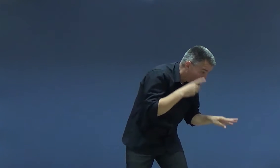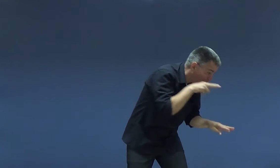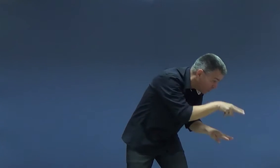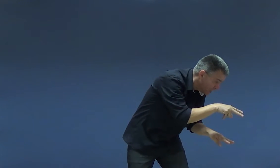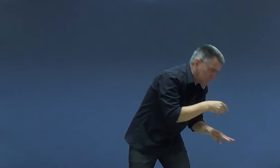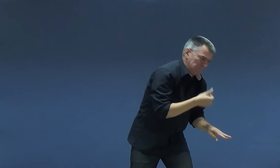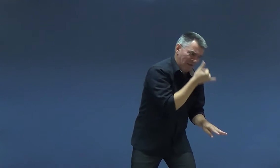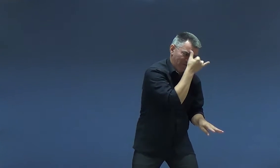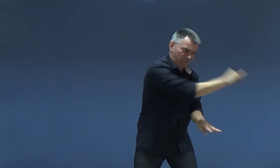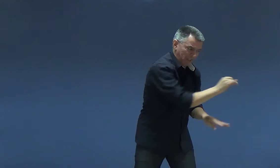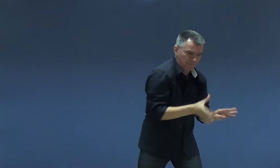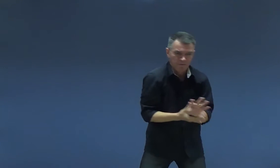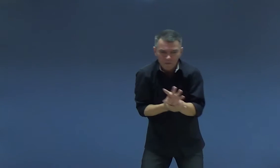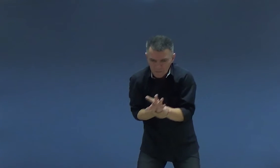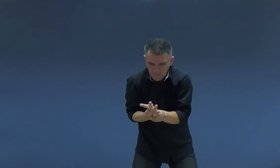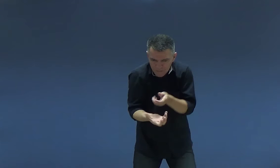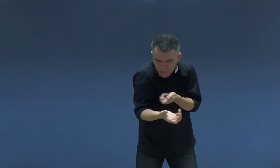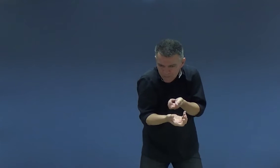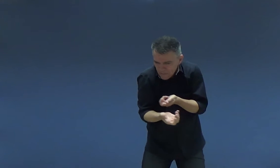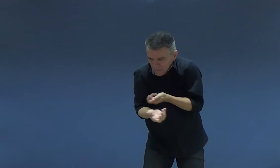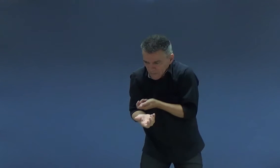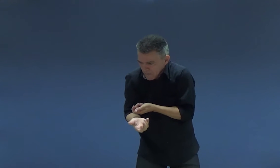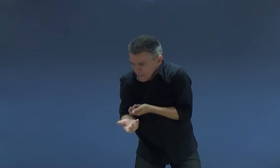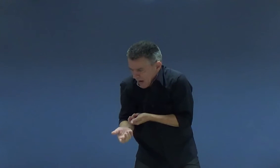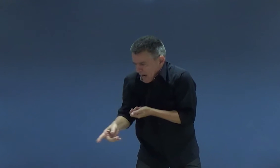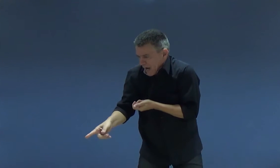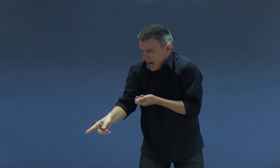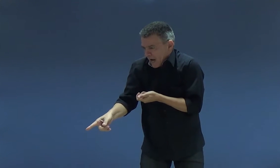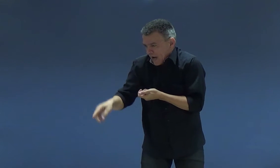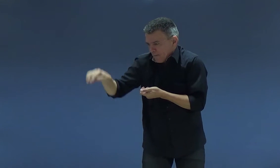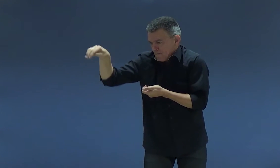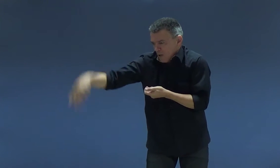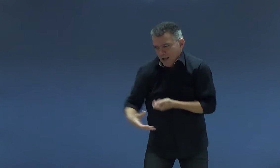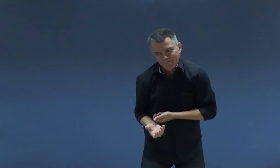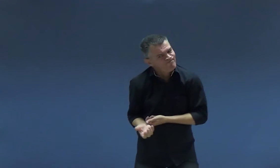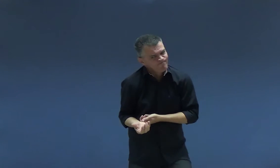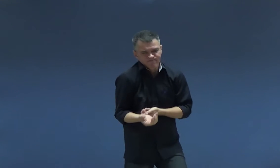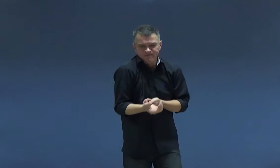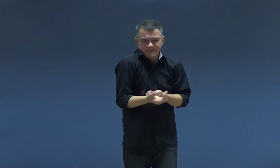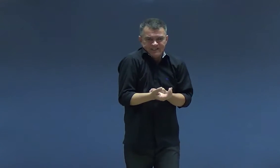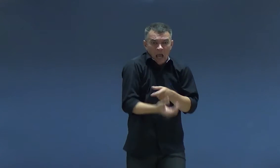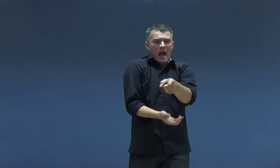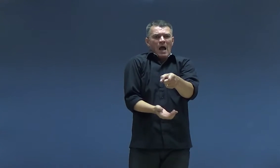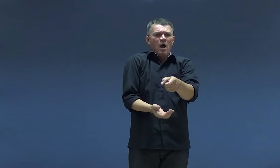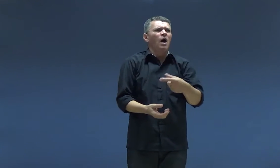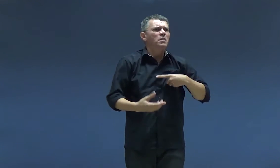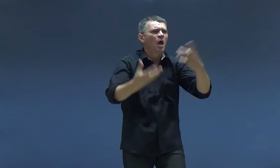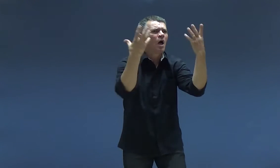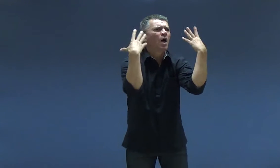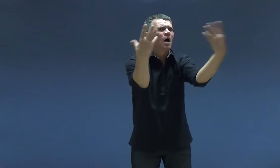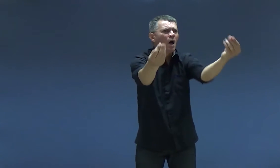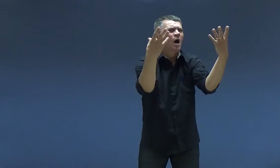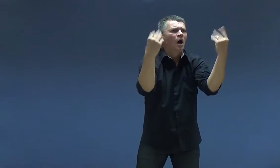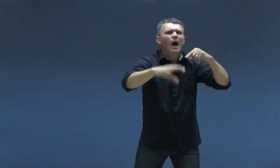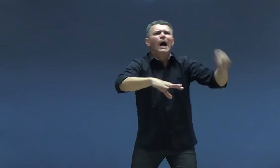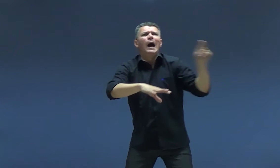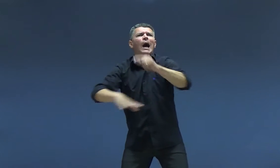não. Ó, eu tô vendo, não, vou por aqui. Ah, aqui tem outra, não, opa. E vocês vão